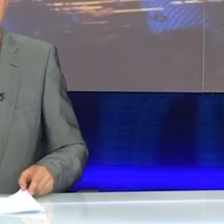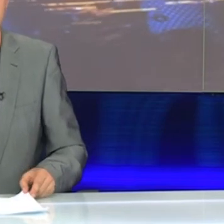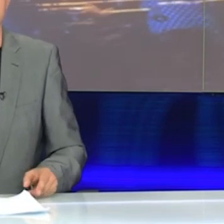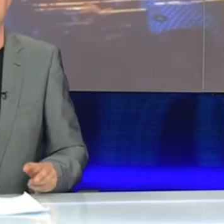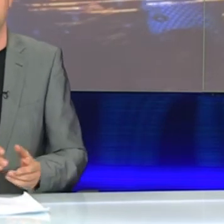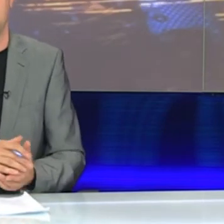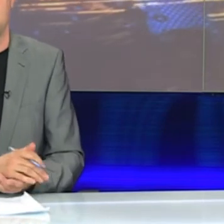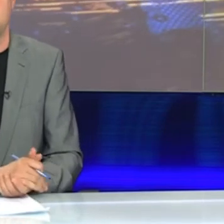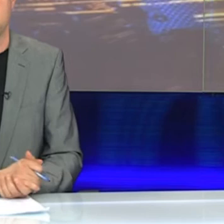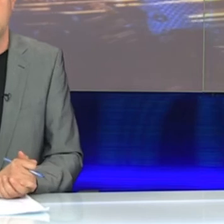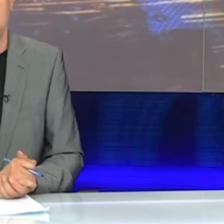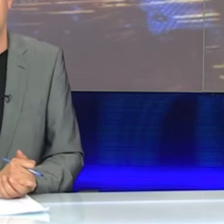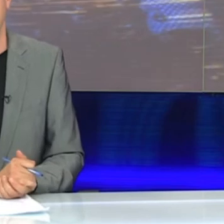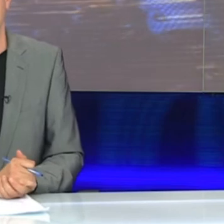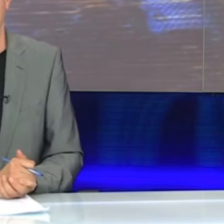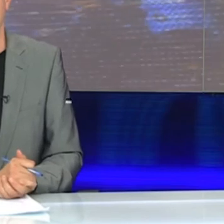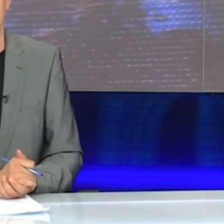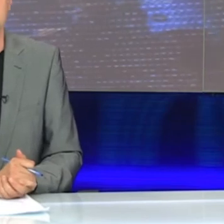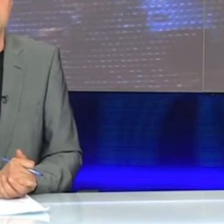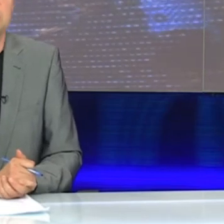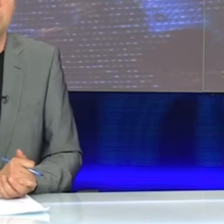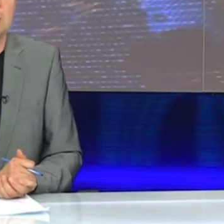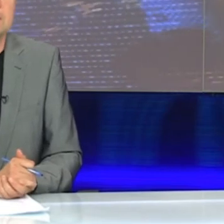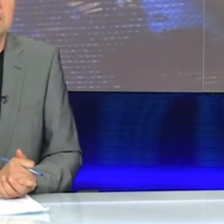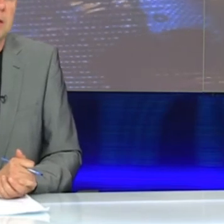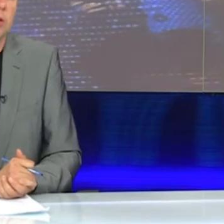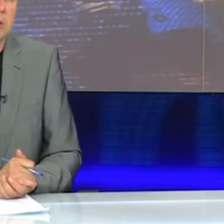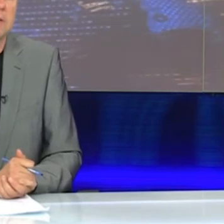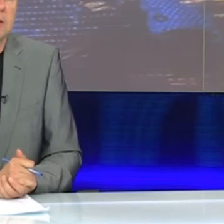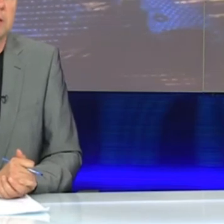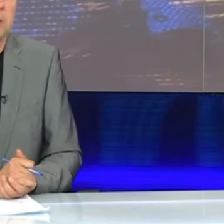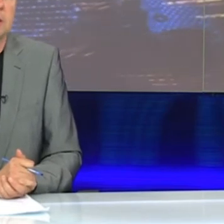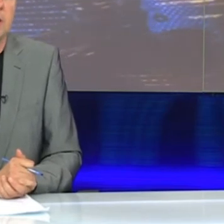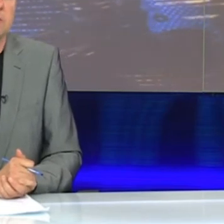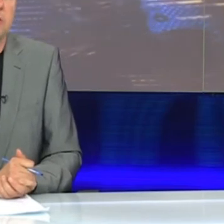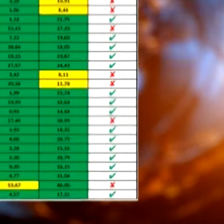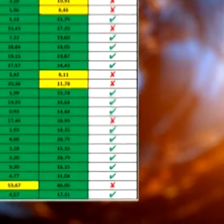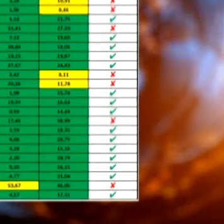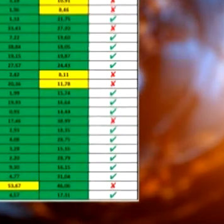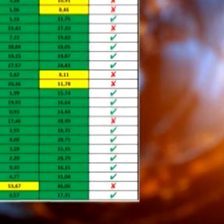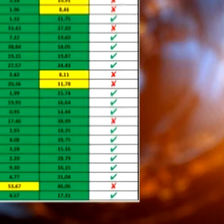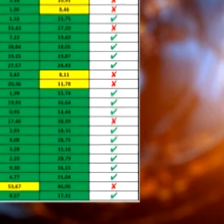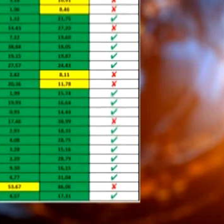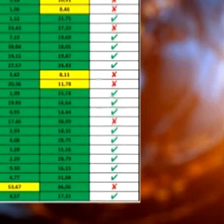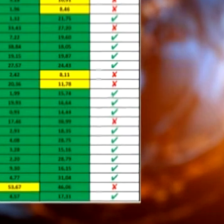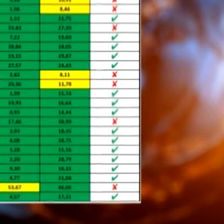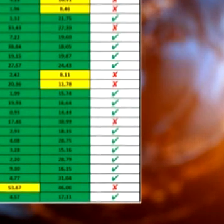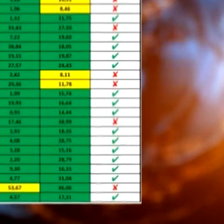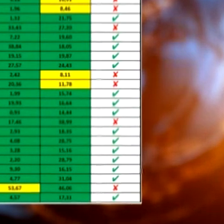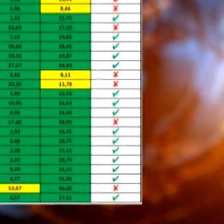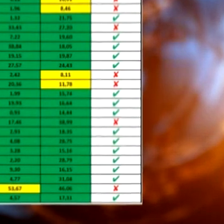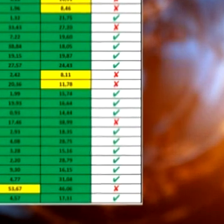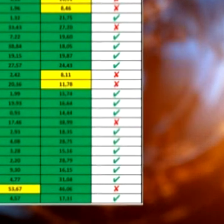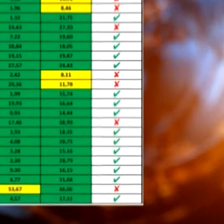дає зовсім іншу інформацію. Відповідно до епідситуації, станом на 25 травня Дніпропетровщина не готова